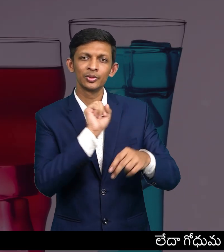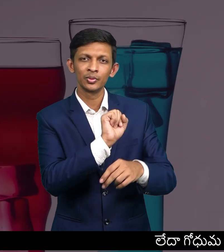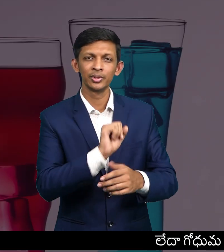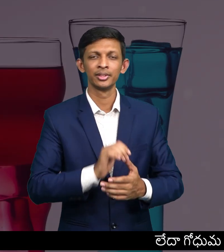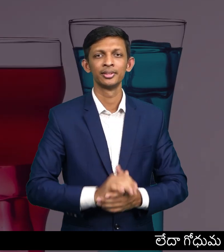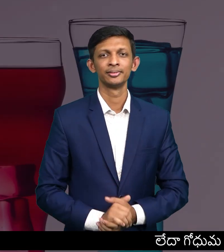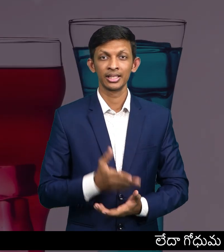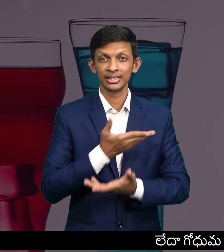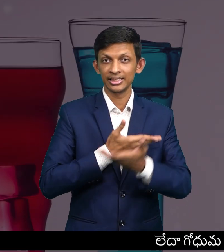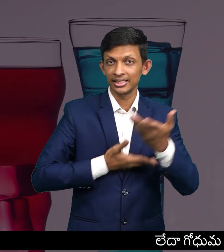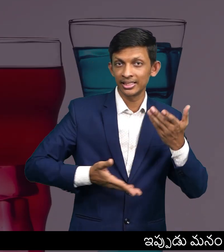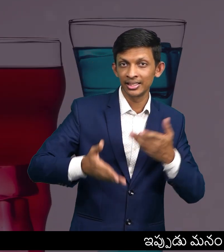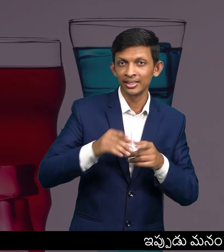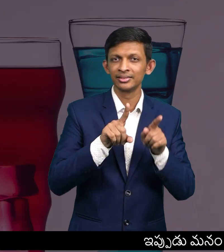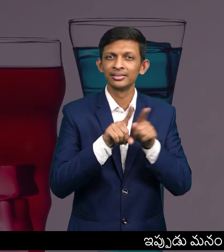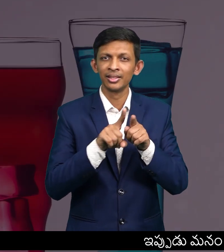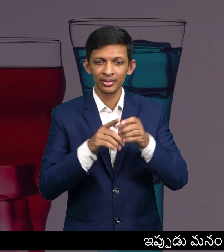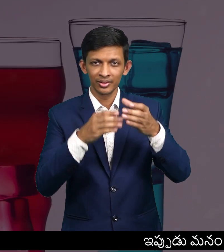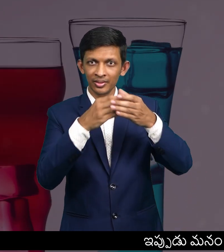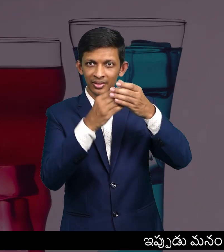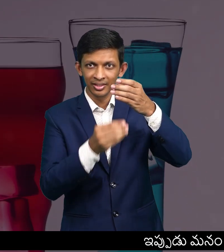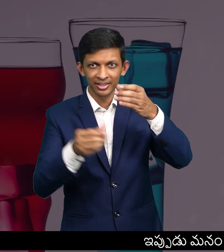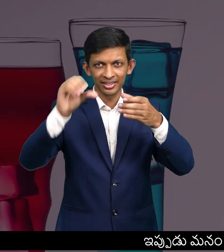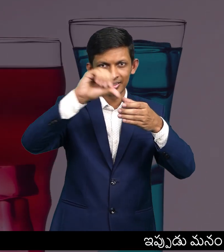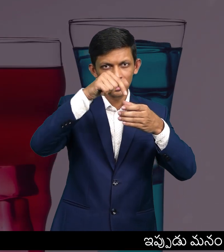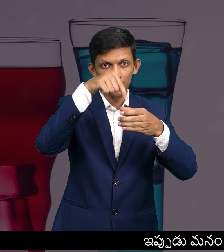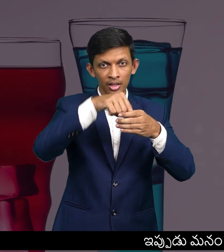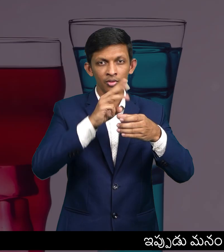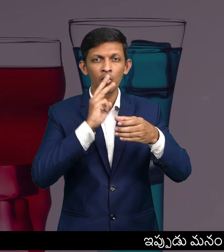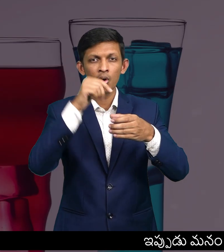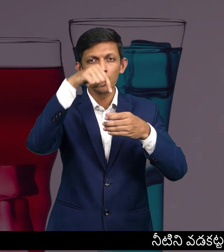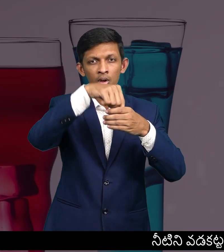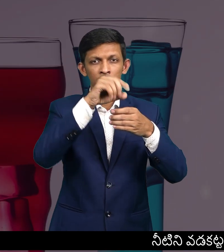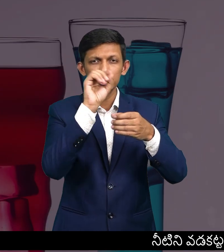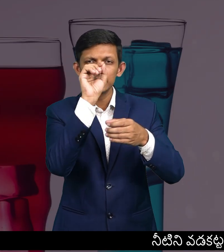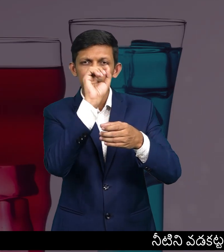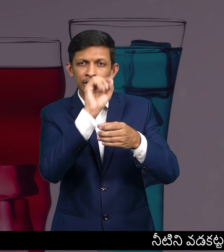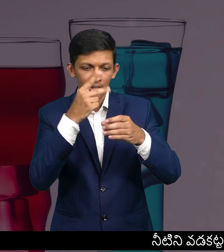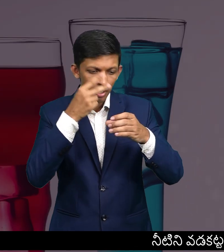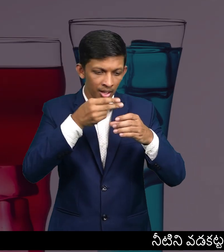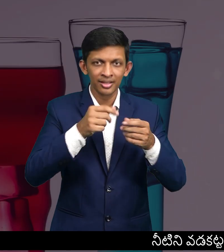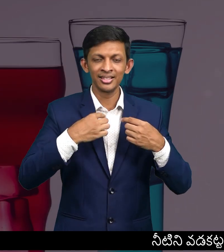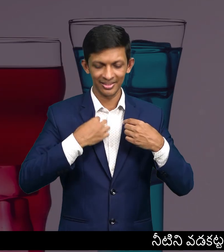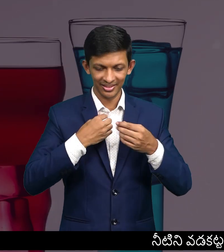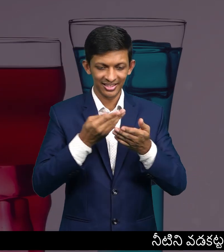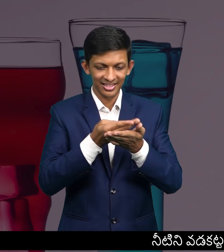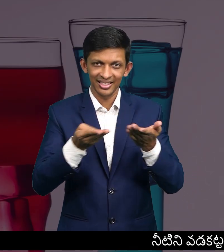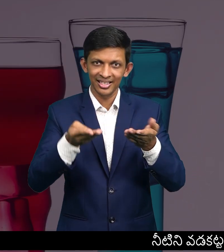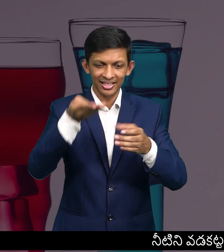రంగులో ఉంటుంది. ఇప్పుడు మనం ఒక గుడ్డ ముక్క ద్వారా నీటిని వడకట్టడానికి ప్రయత్నిద్దాం.